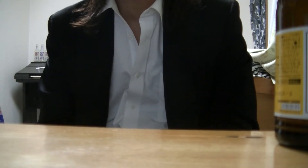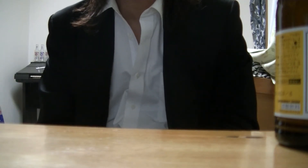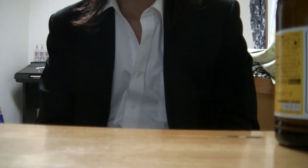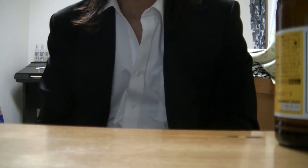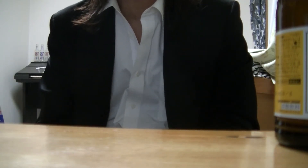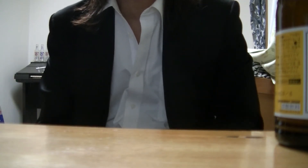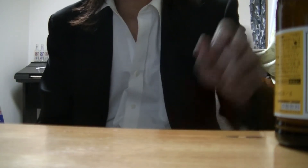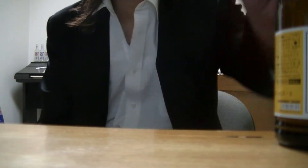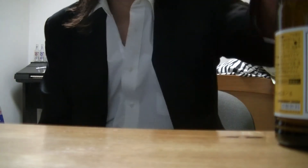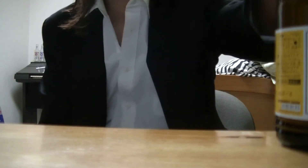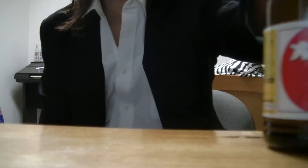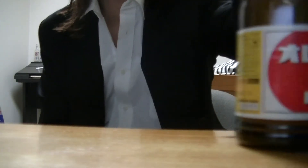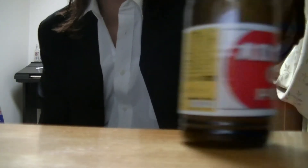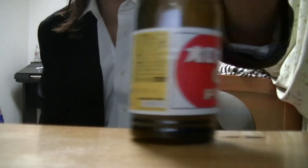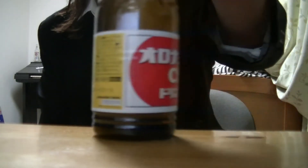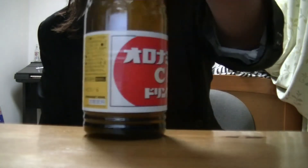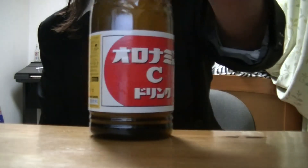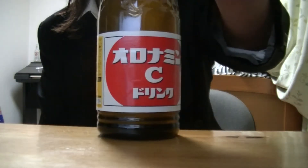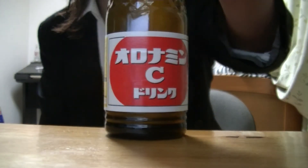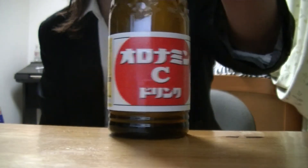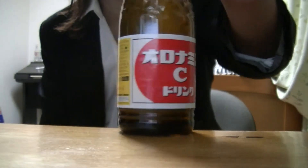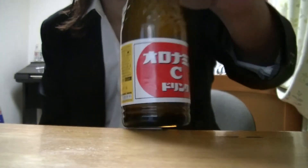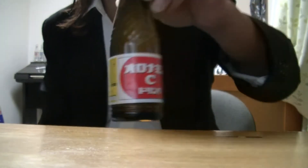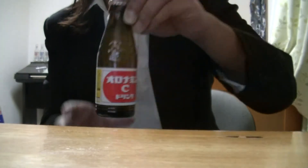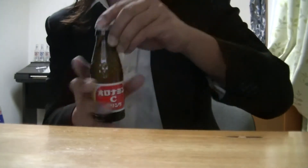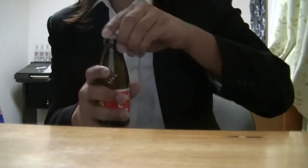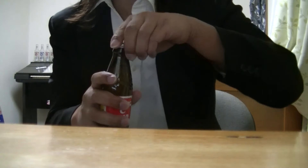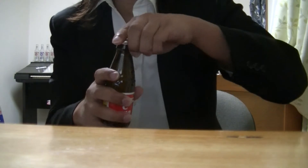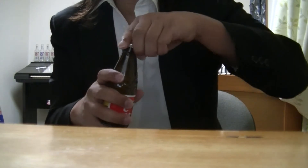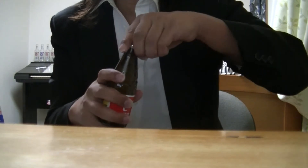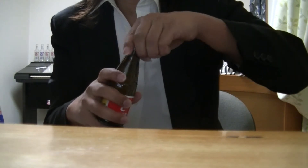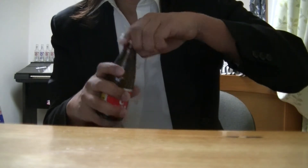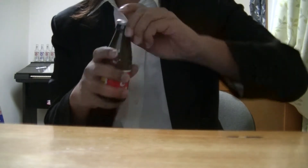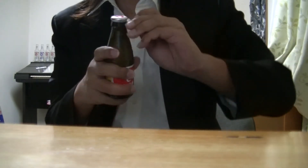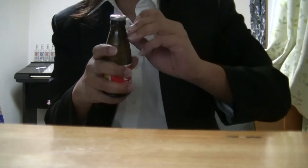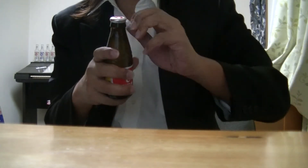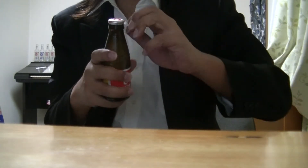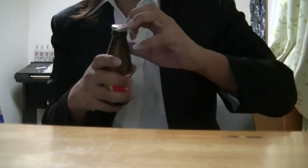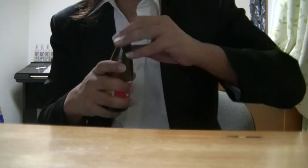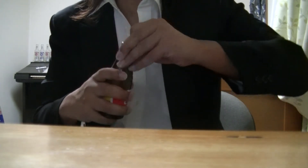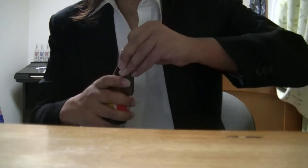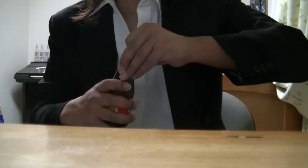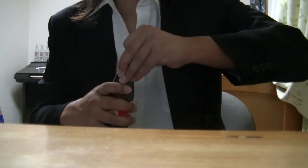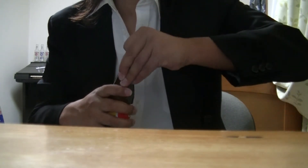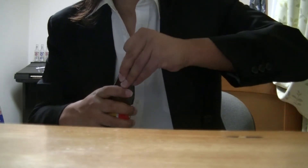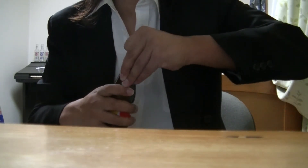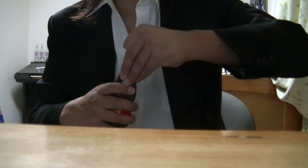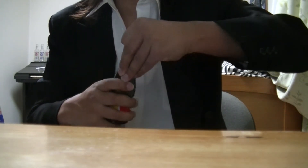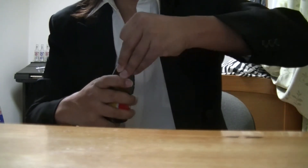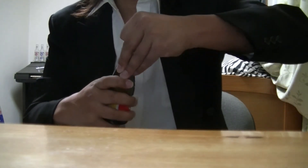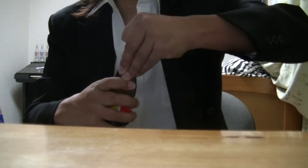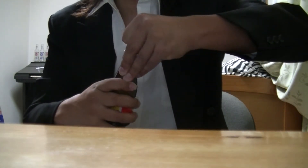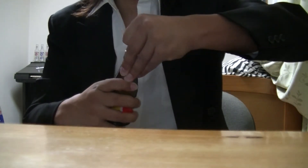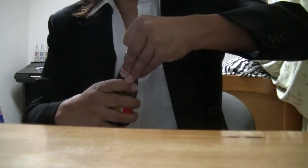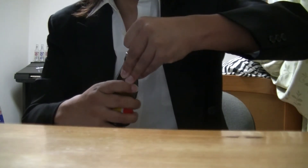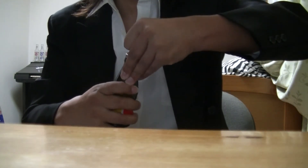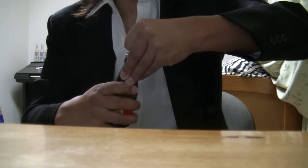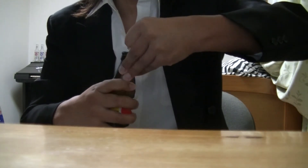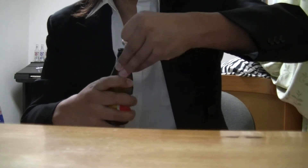僕が好きな本はその著者の人が書いたある一部が僕の中でシンクロしてるんです。